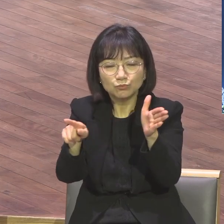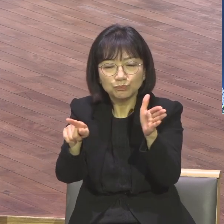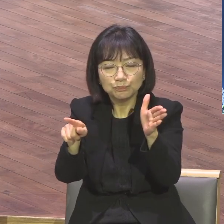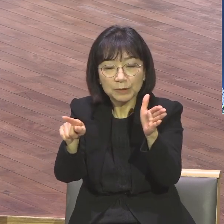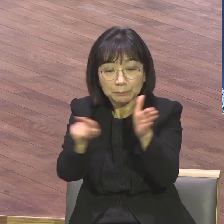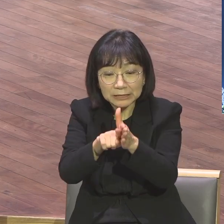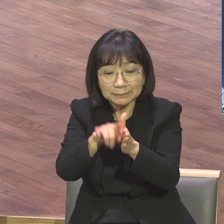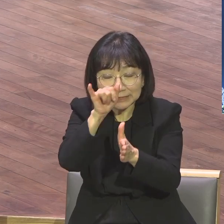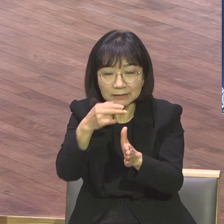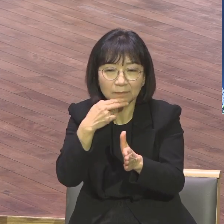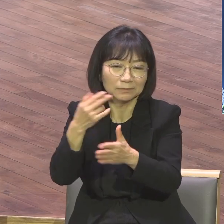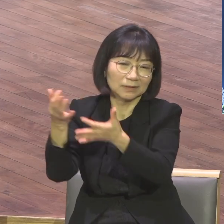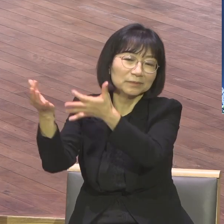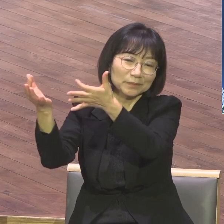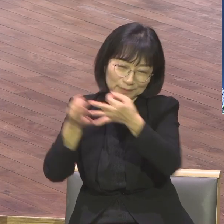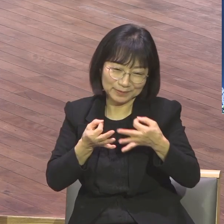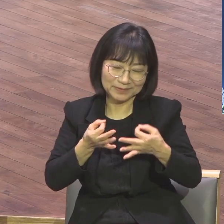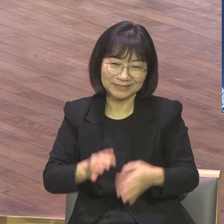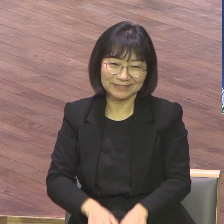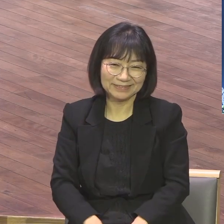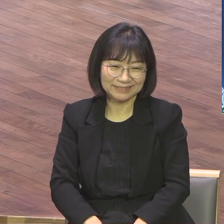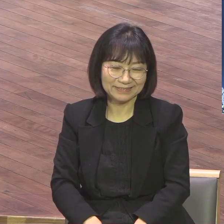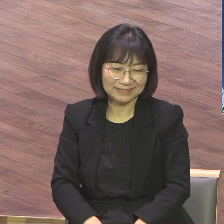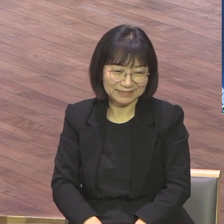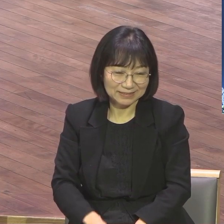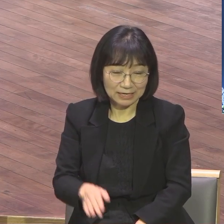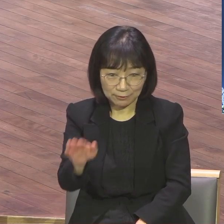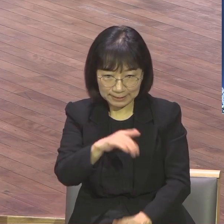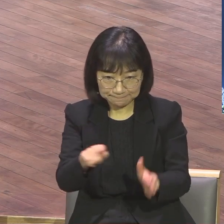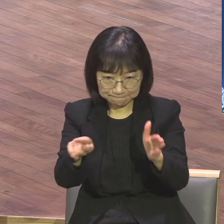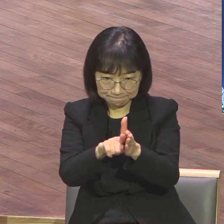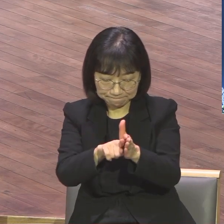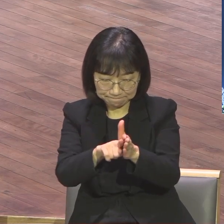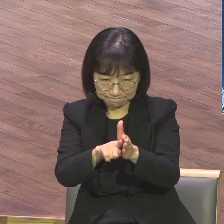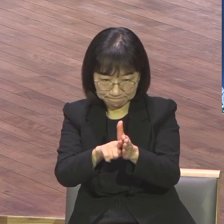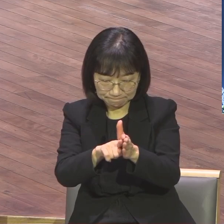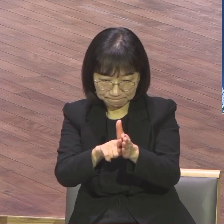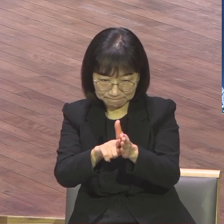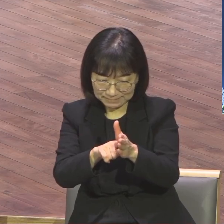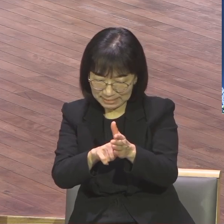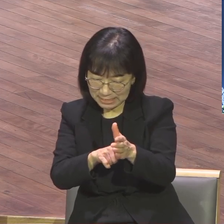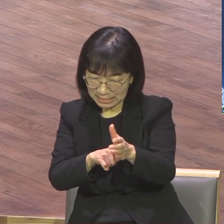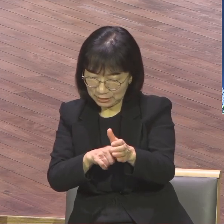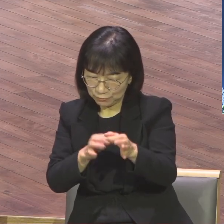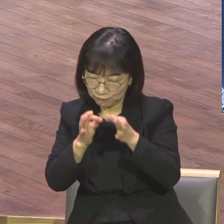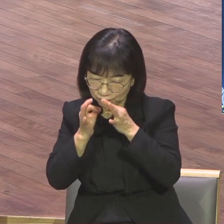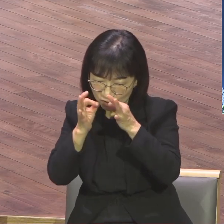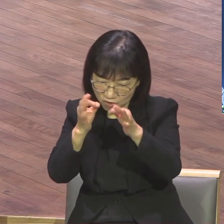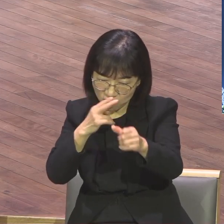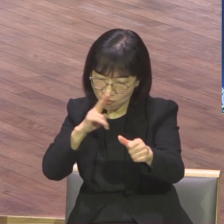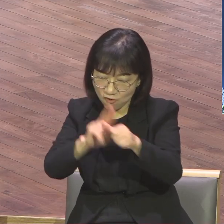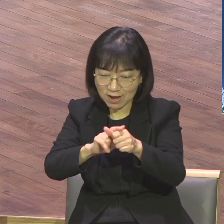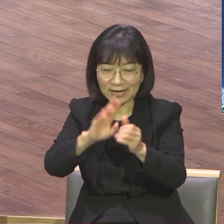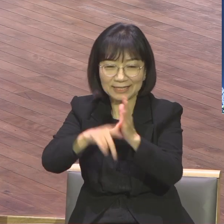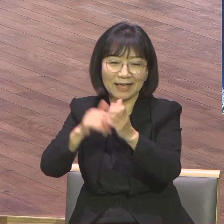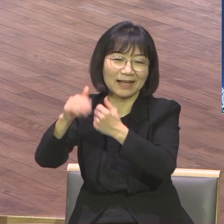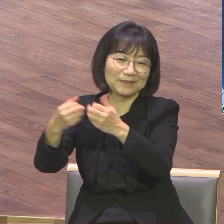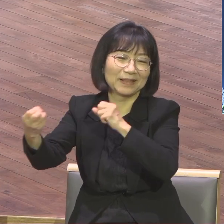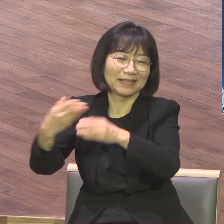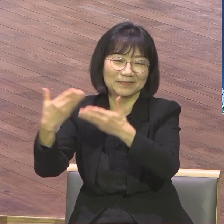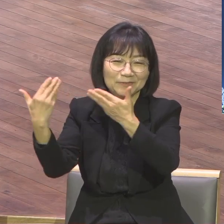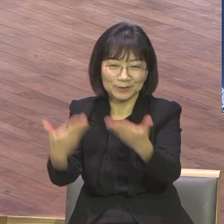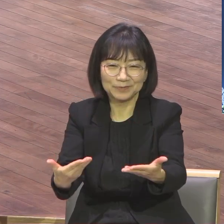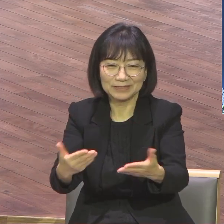믿음의 승부수를 던지는 삶 속에 응답이 임하게 돼 있다. 눈앞에 현실에 매여 있는 사람은 답이